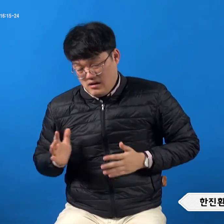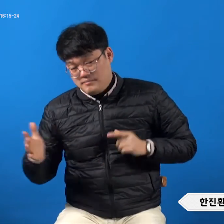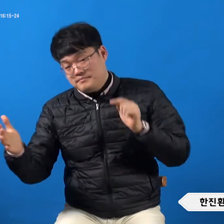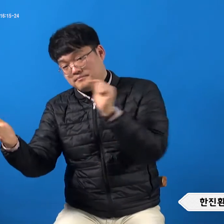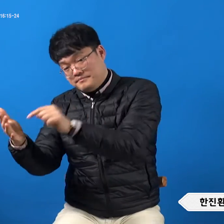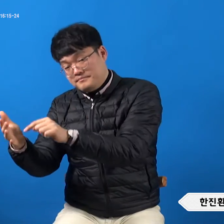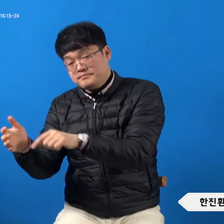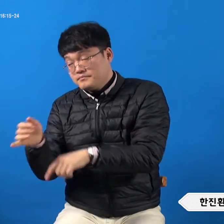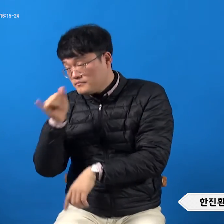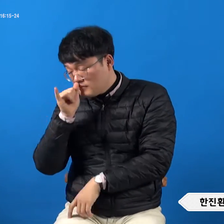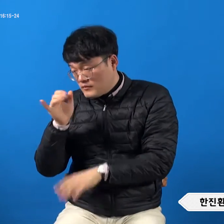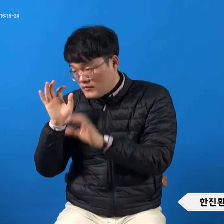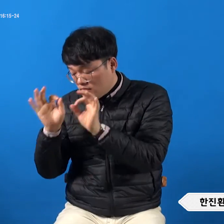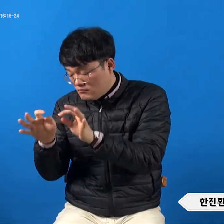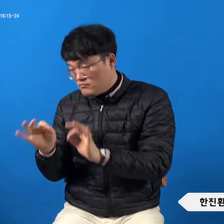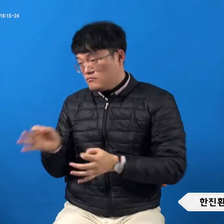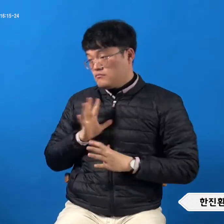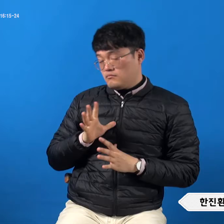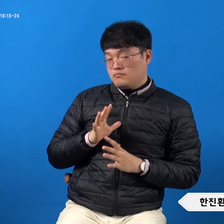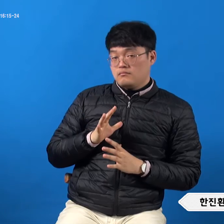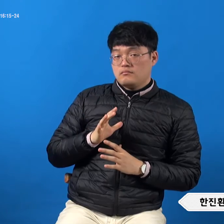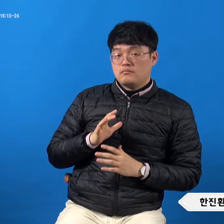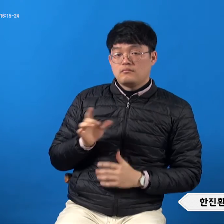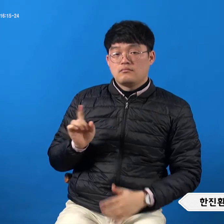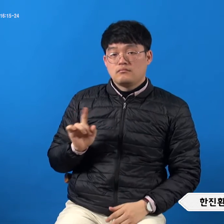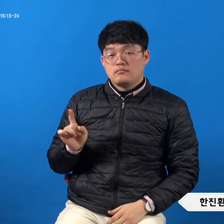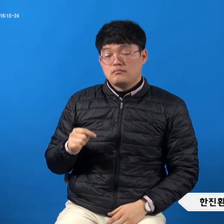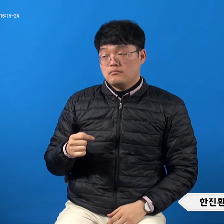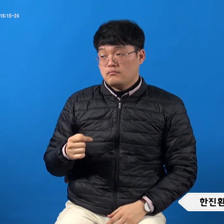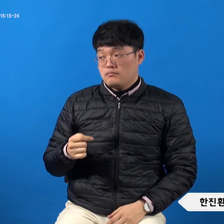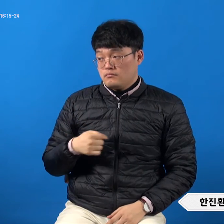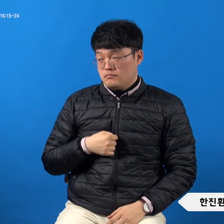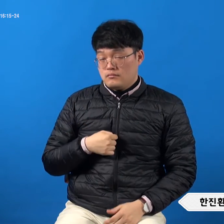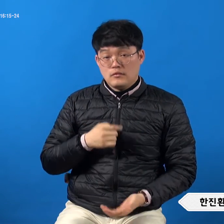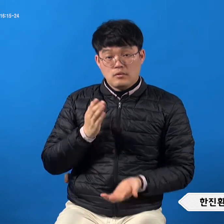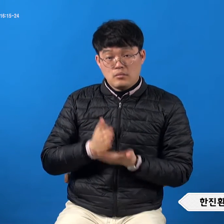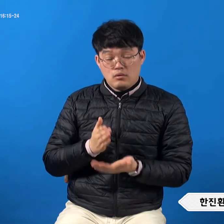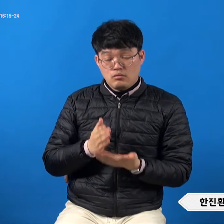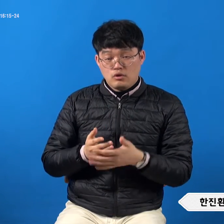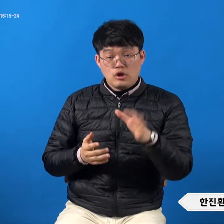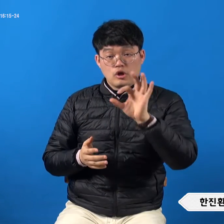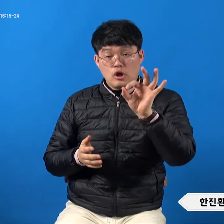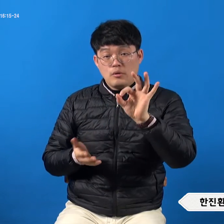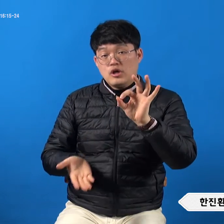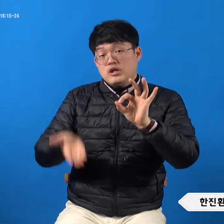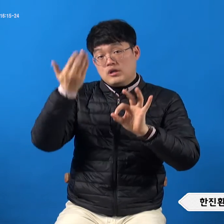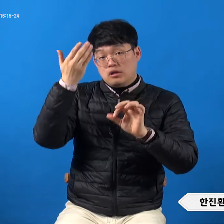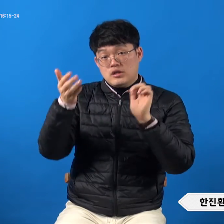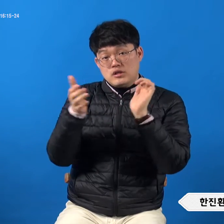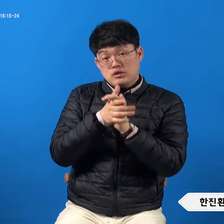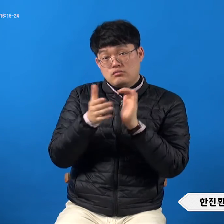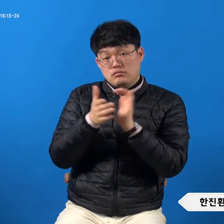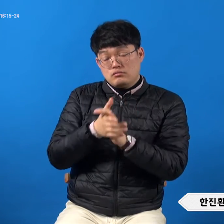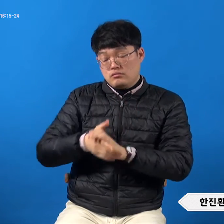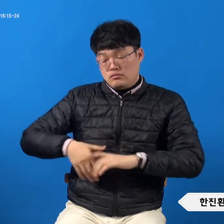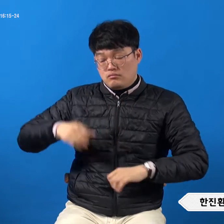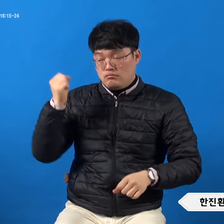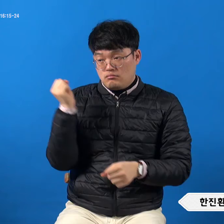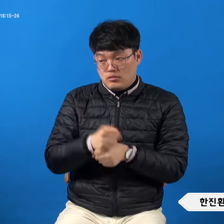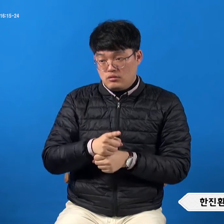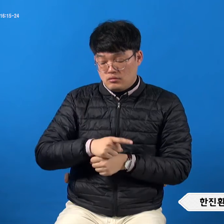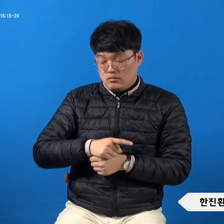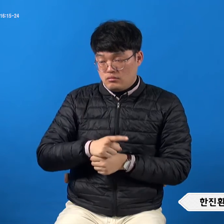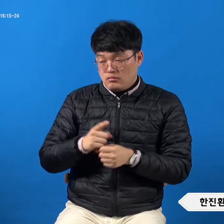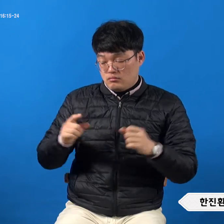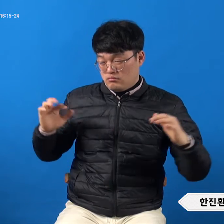달려갔습니다. 가서 보고는 깜짝 놀랐습니다. 자기 말고도 14명이나 되는 친구들이 어떻게